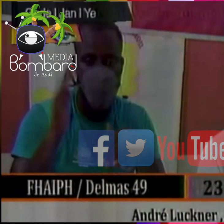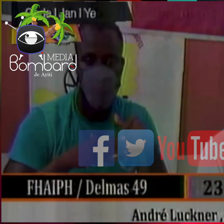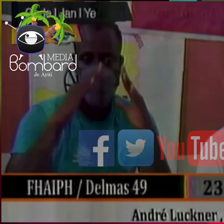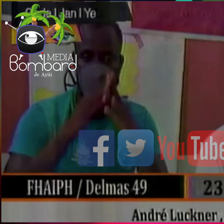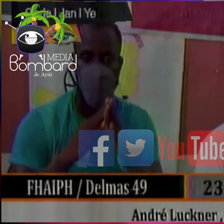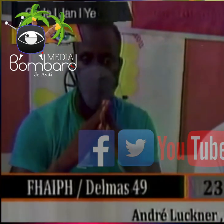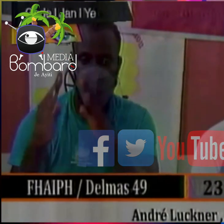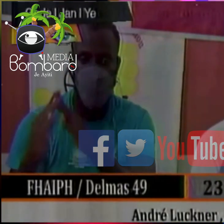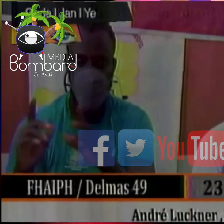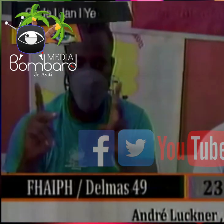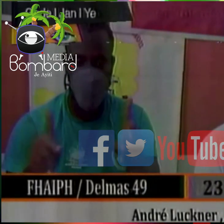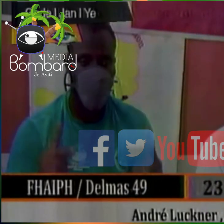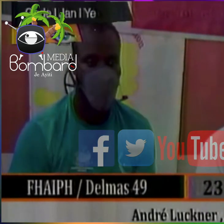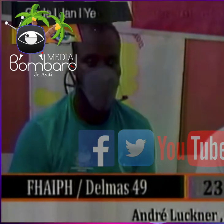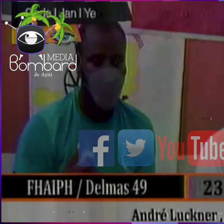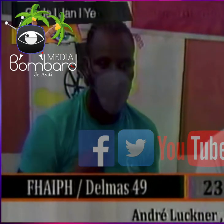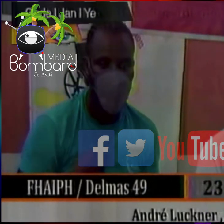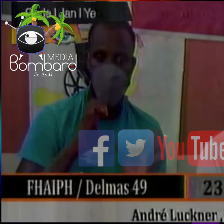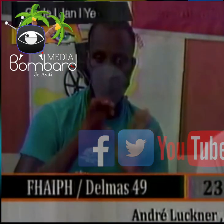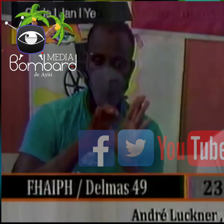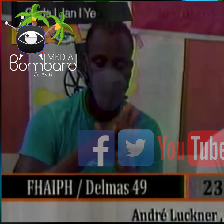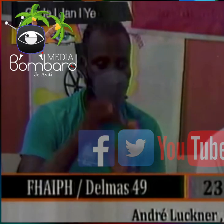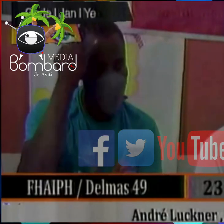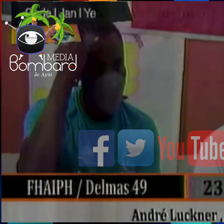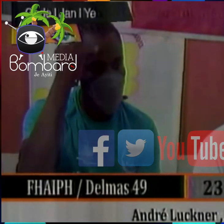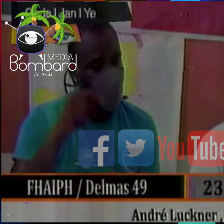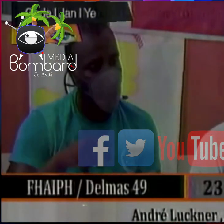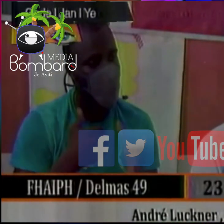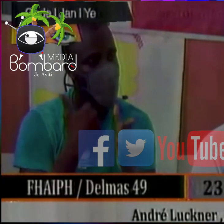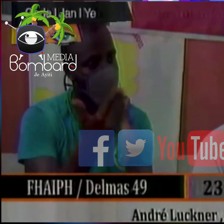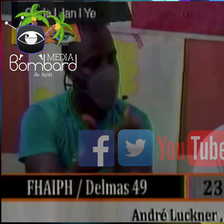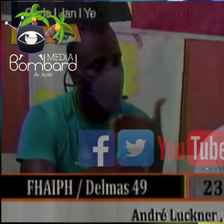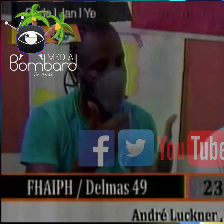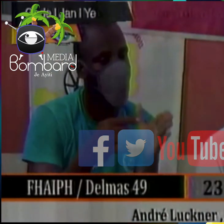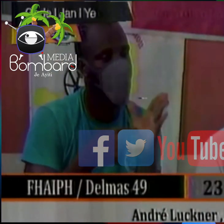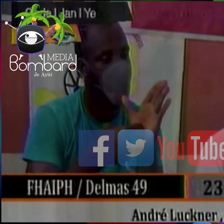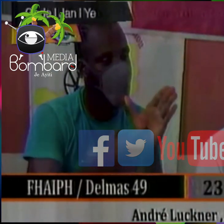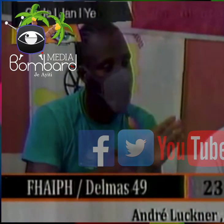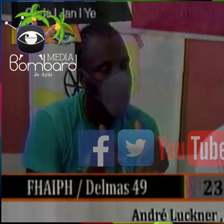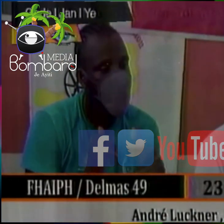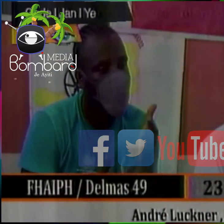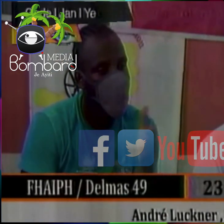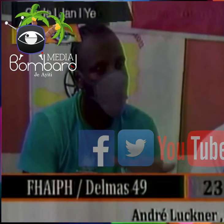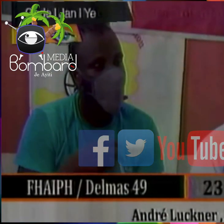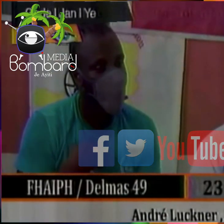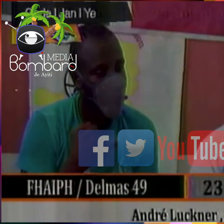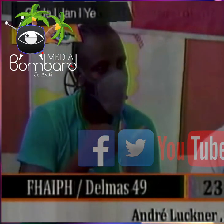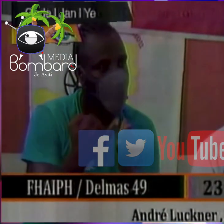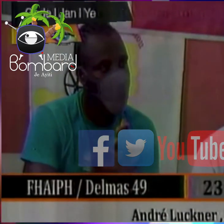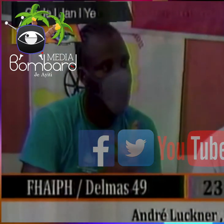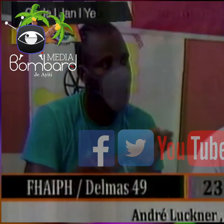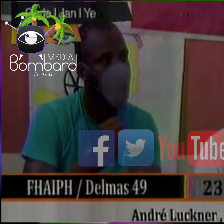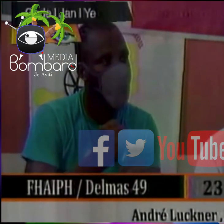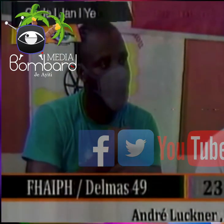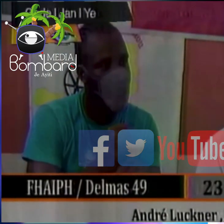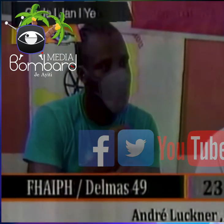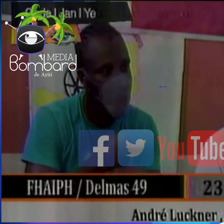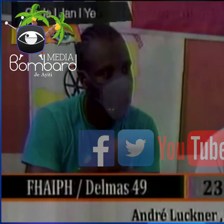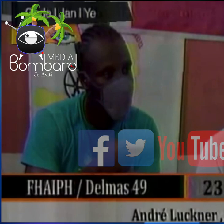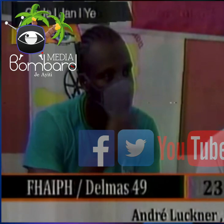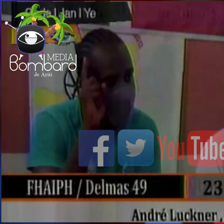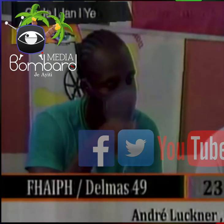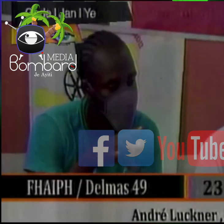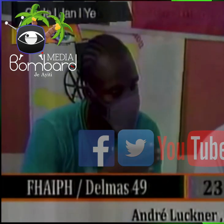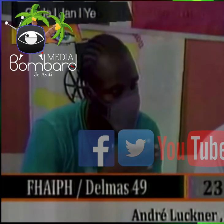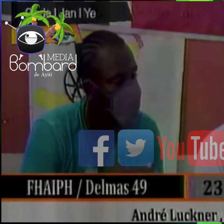dit. Je ne veux dire, nous arrivons dans la première vérité qui c'est 17 mai 2021. Côté question que nous n'avons pas pensé, nous n'avons pas